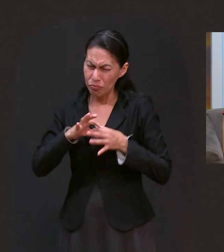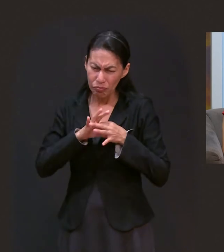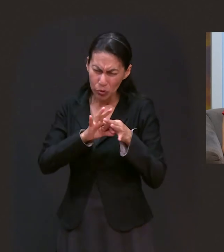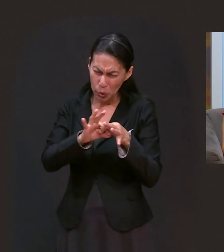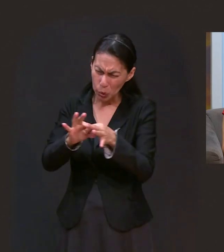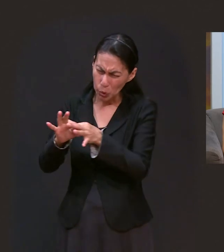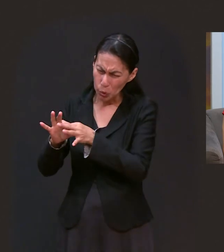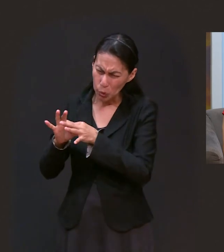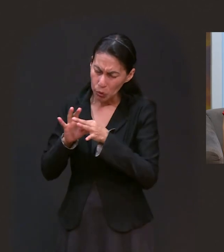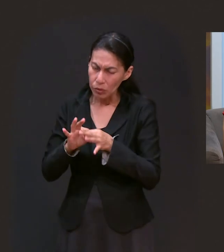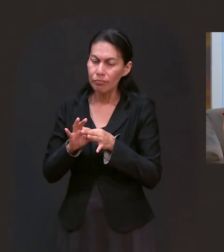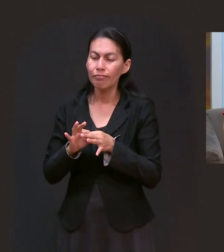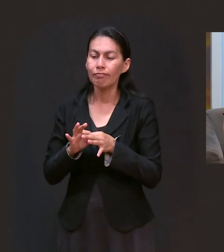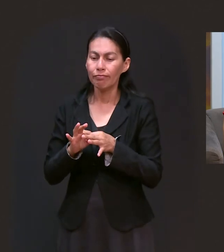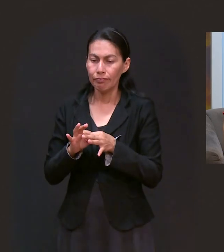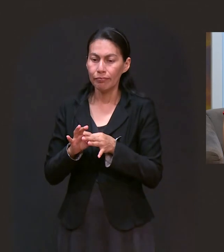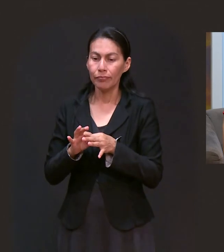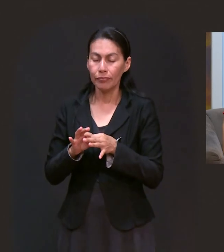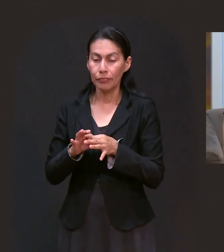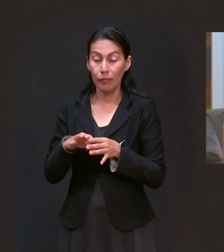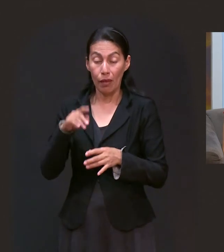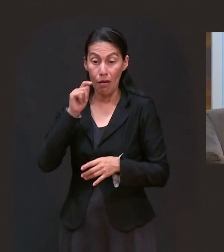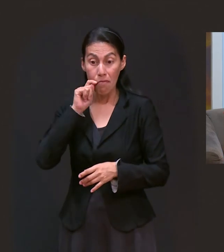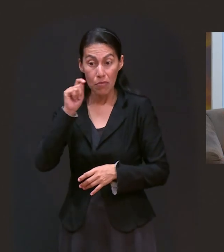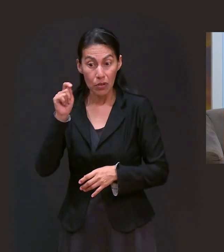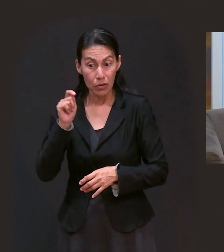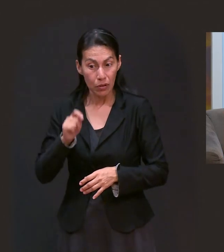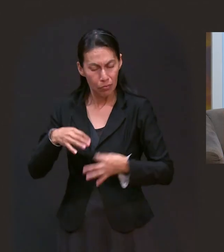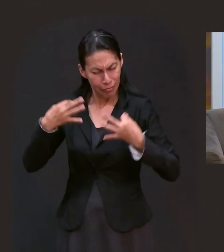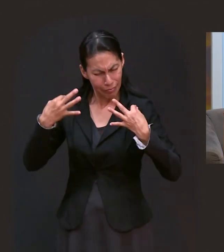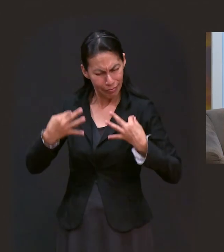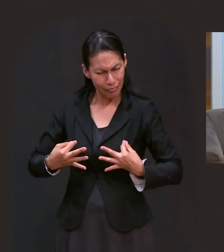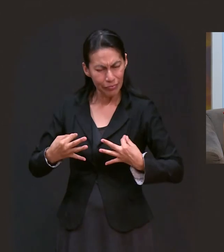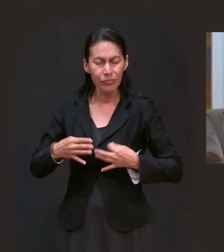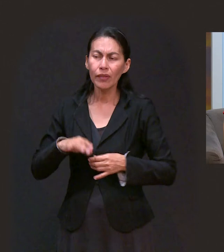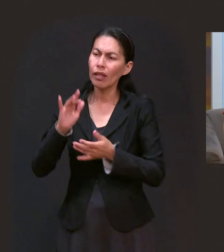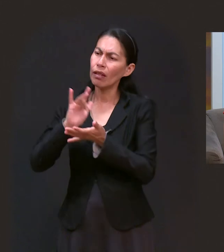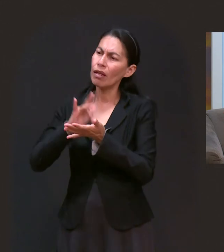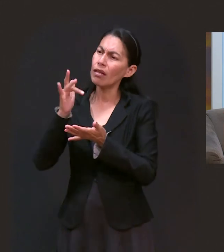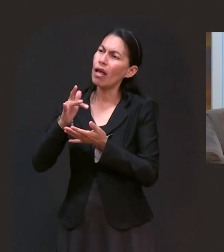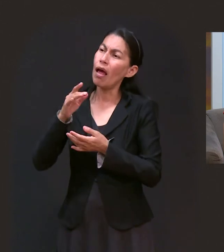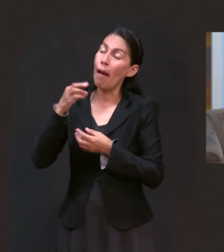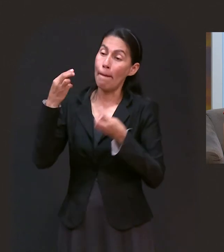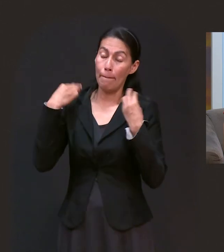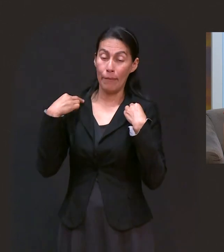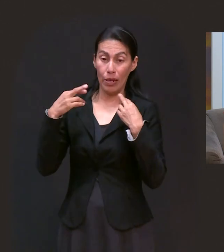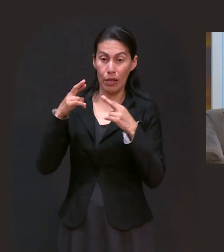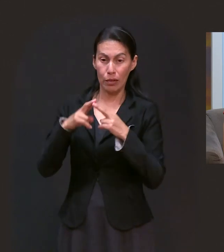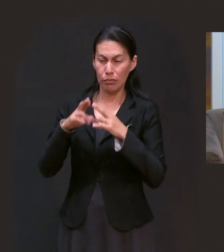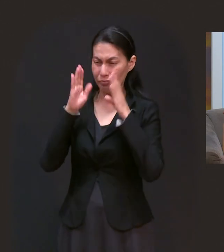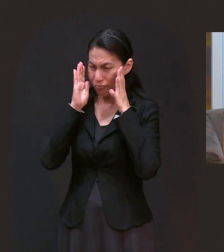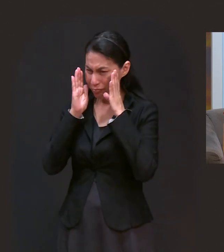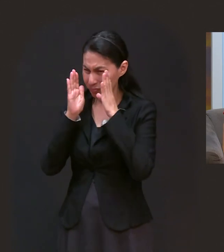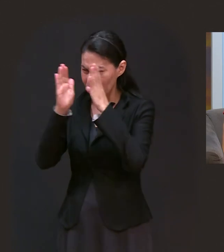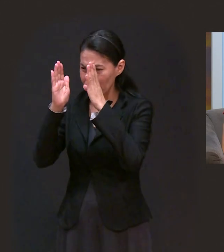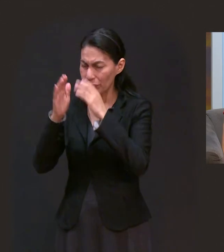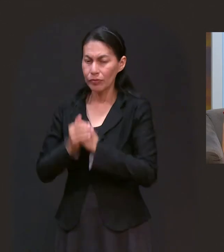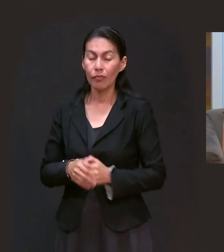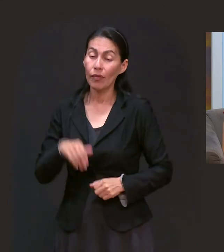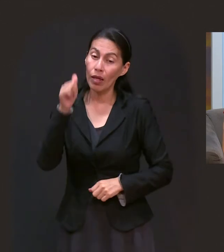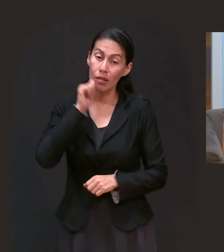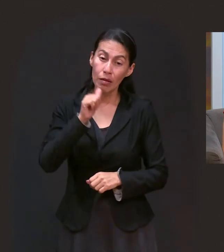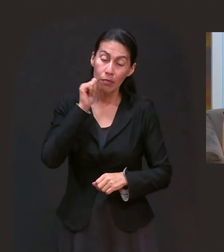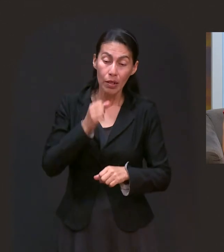oración y como pudimos éste armar digamos de esa amistad fue gracias a los maestros consagrados